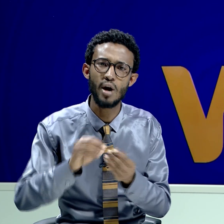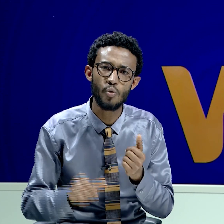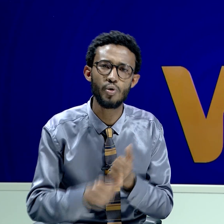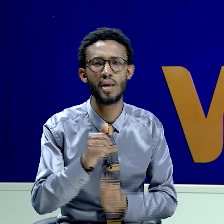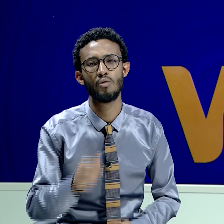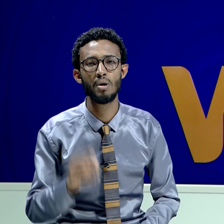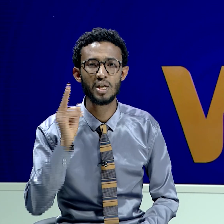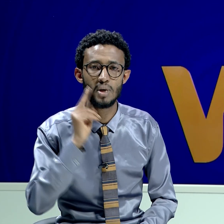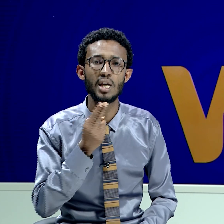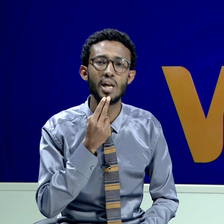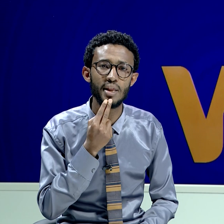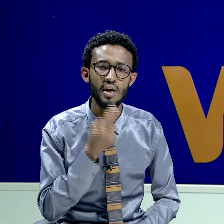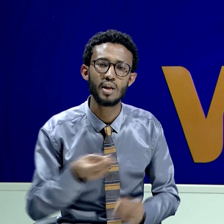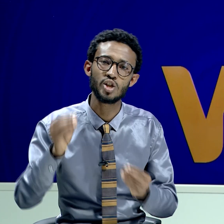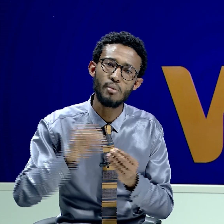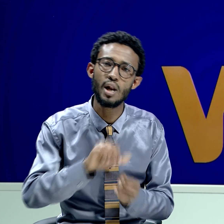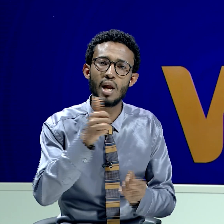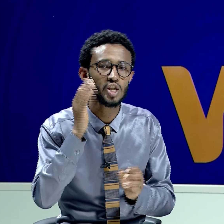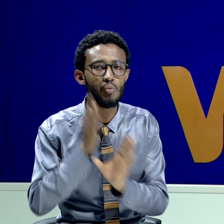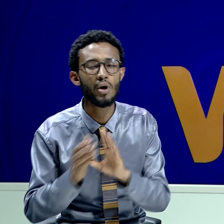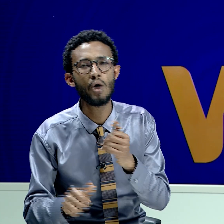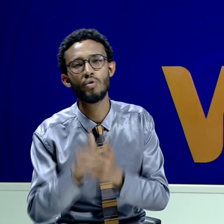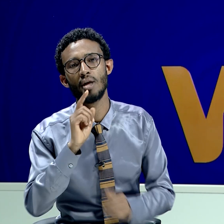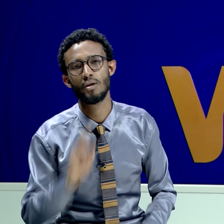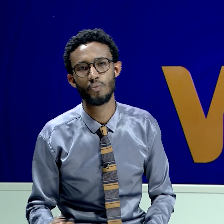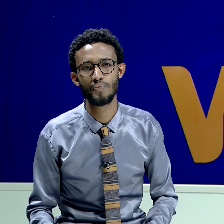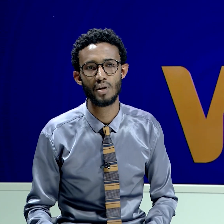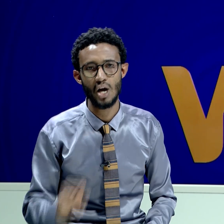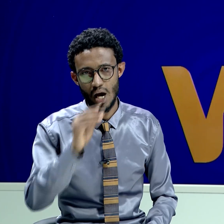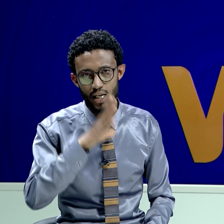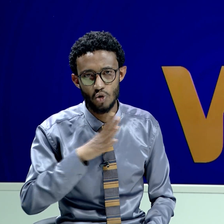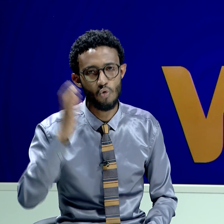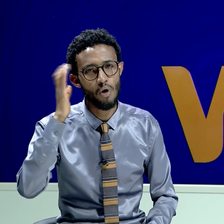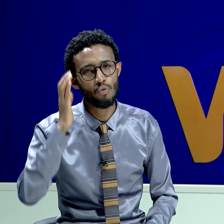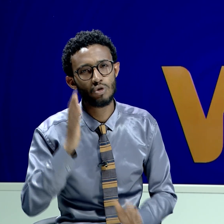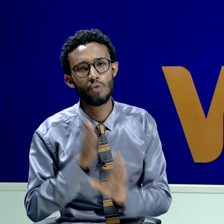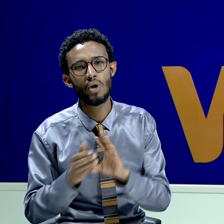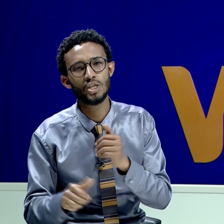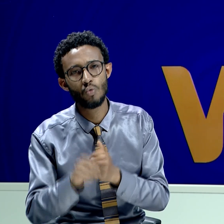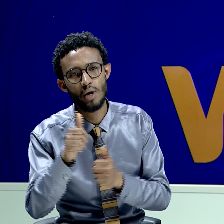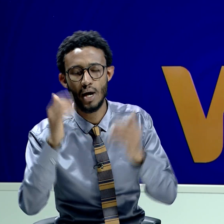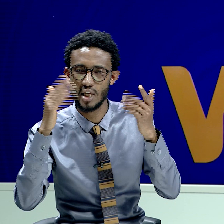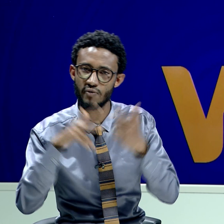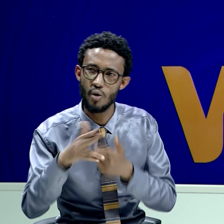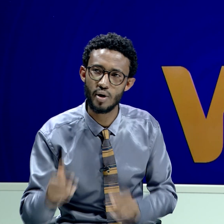የተጨማሪ ጉዳት ነው በመስመሰነት ተጨማሪ ለሌላ ሰነቦና ጉዳት ነው እንደሰው በመሩ ሰነቦና ሲቆዳ ተስፋ